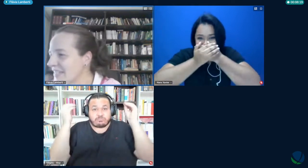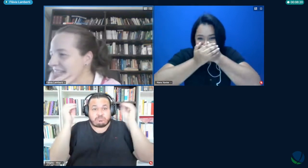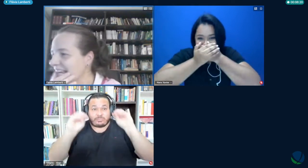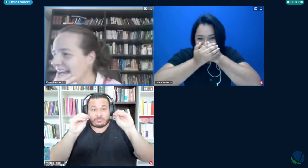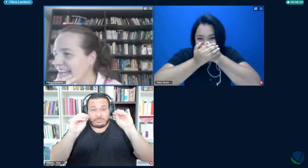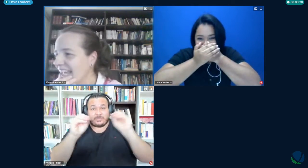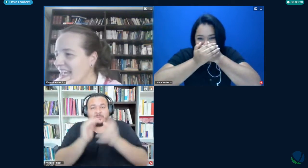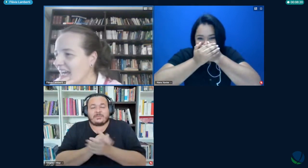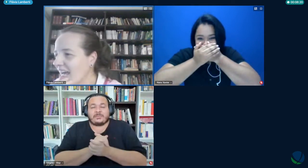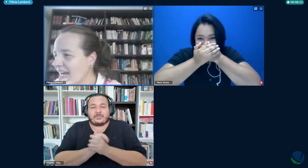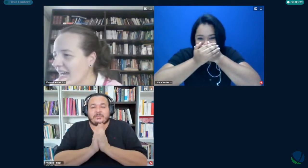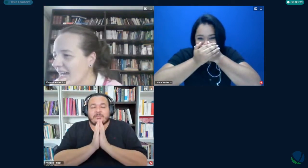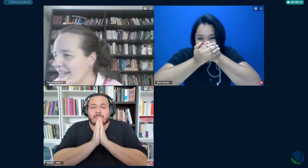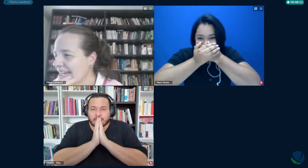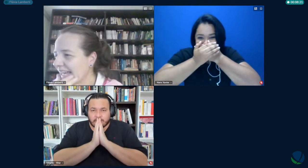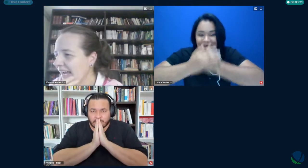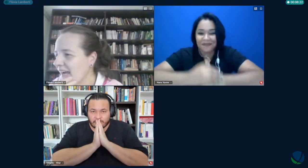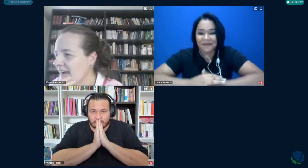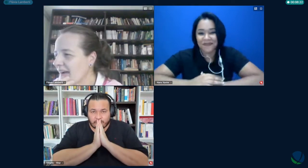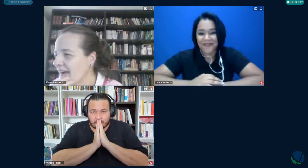Deixa eu ver se é lá.